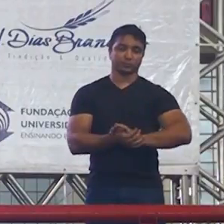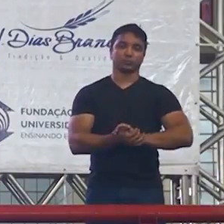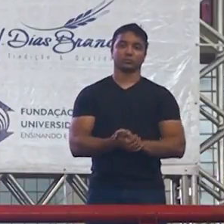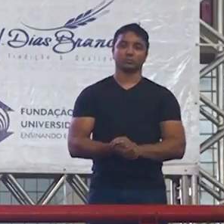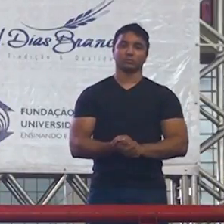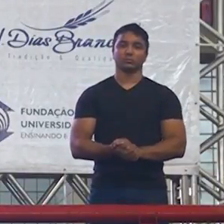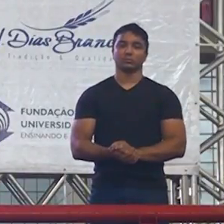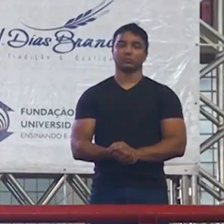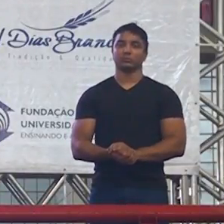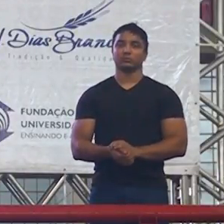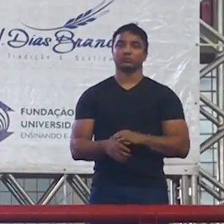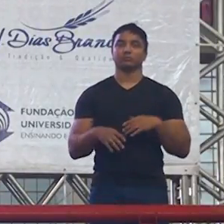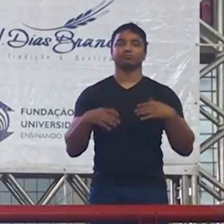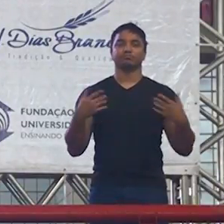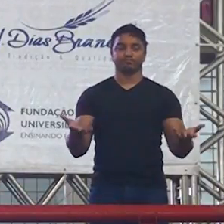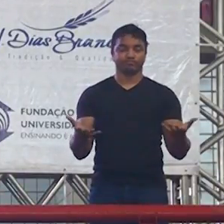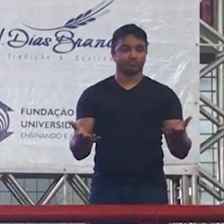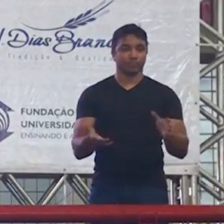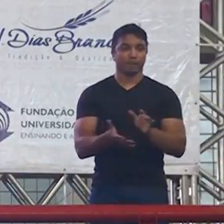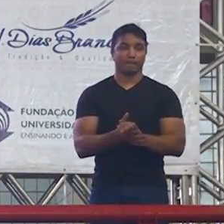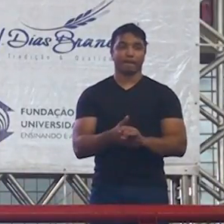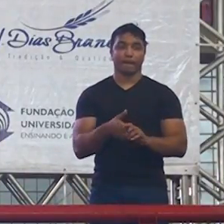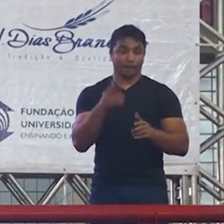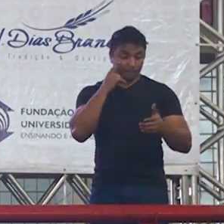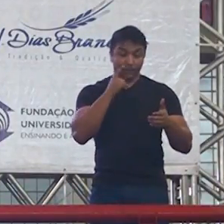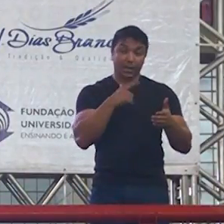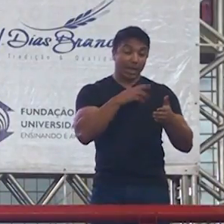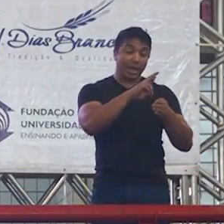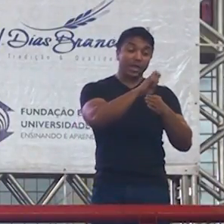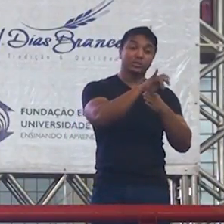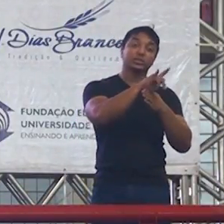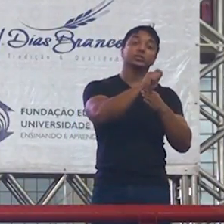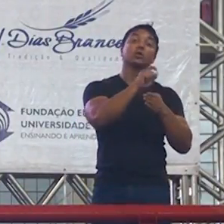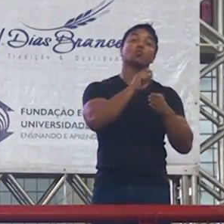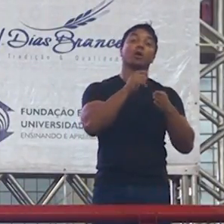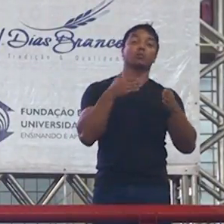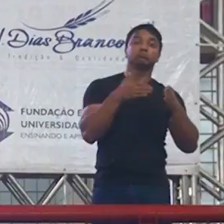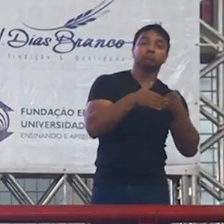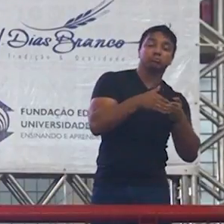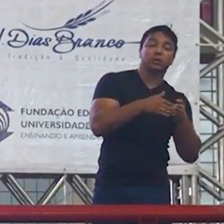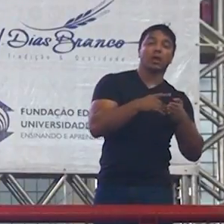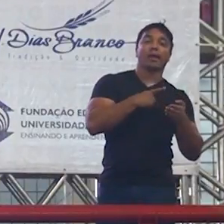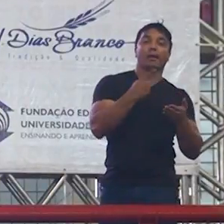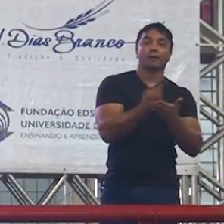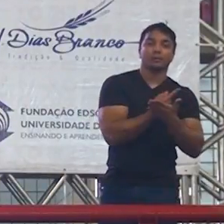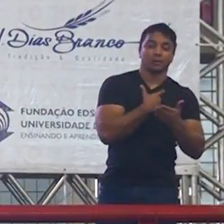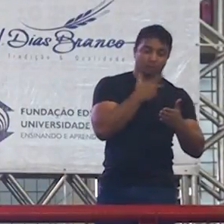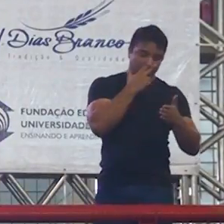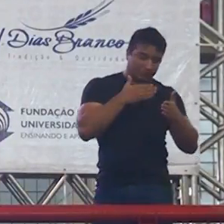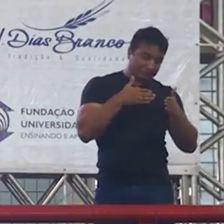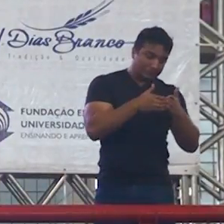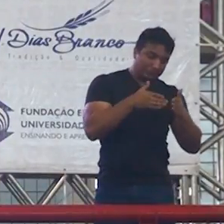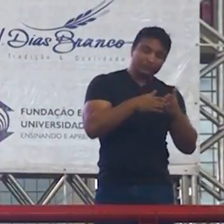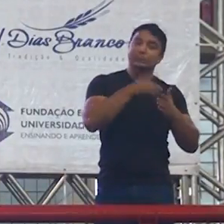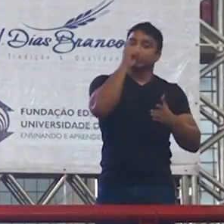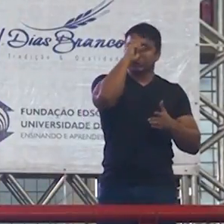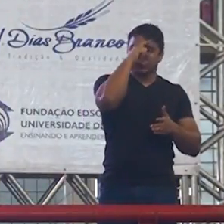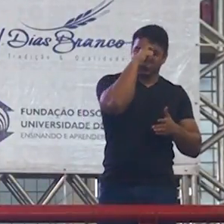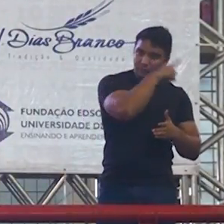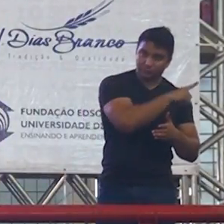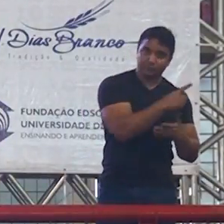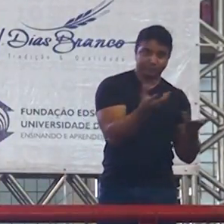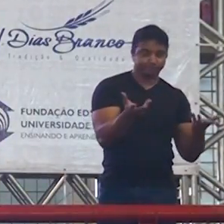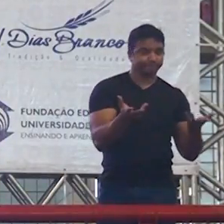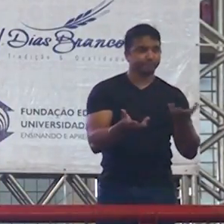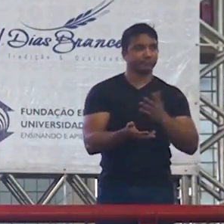Calor. Então, o que é a resistência? É o local aonde a corrente elétrica encontra a dificuldade. Fui muito